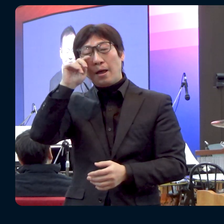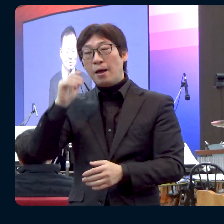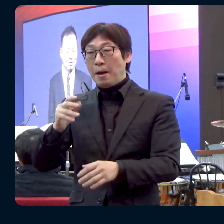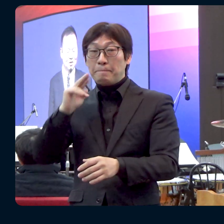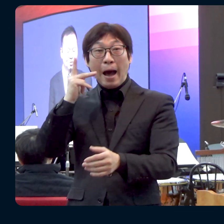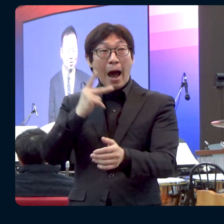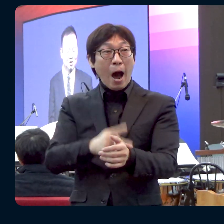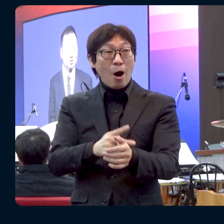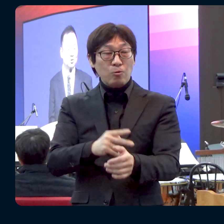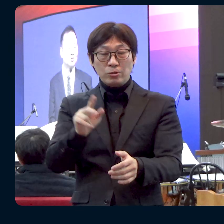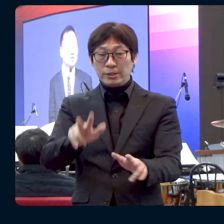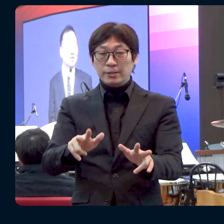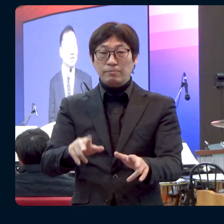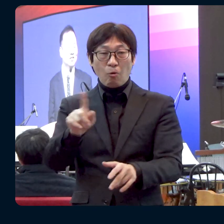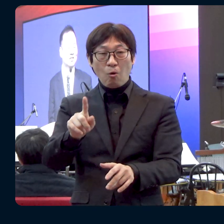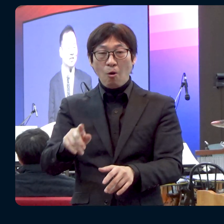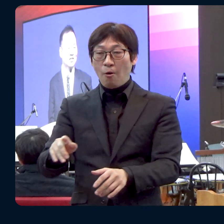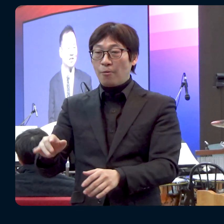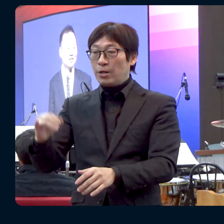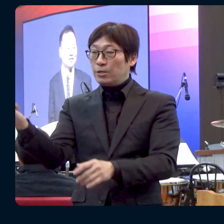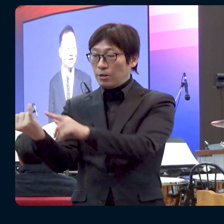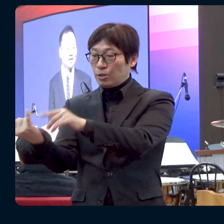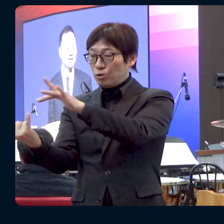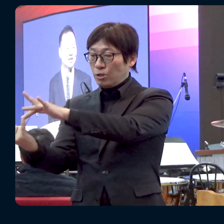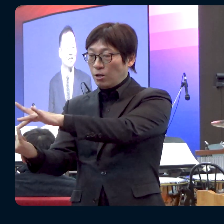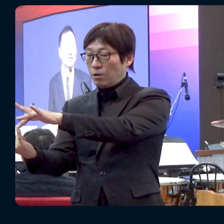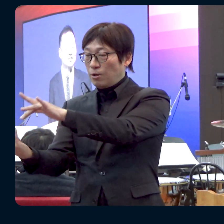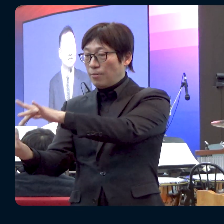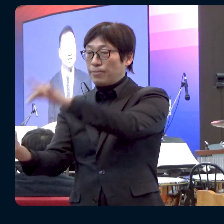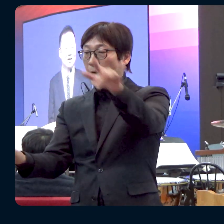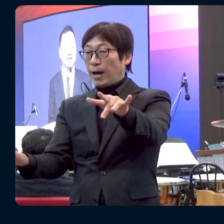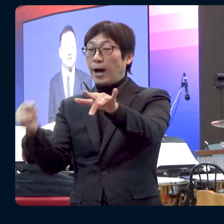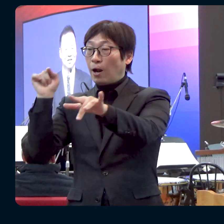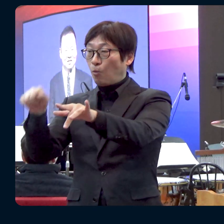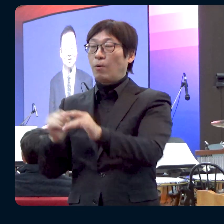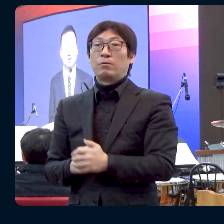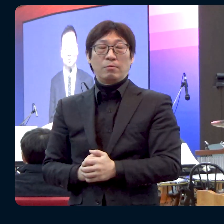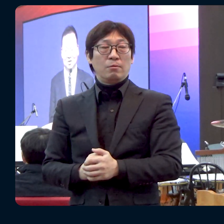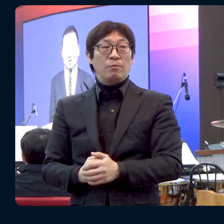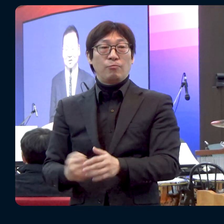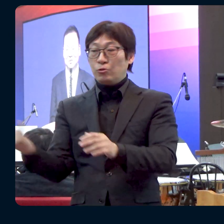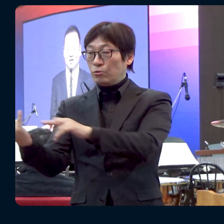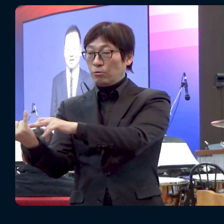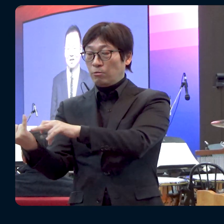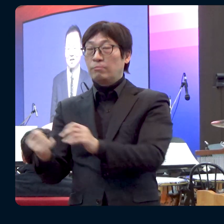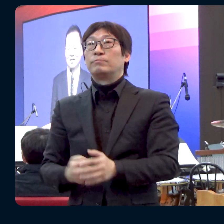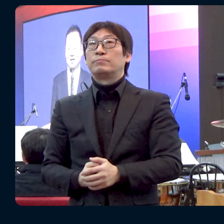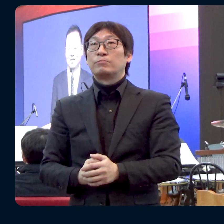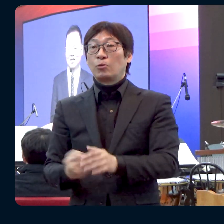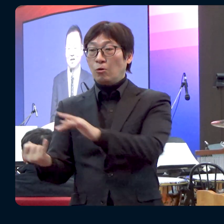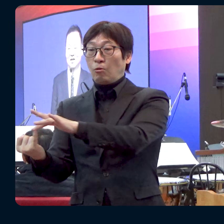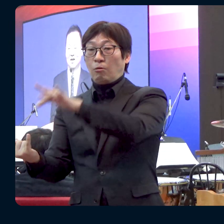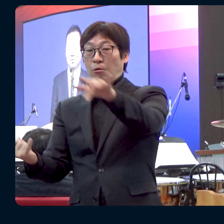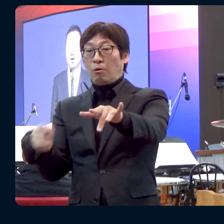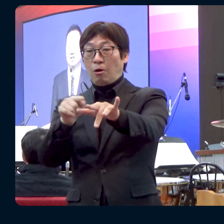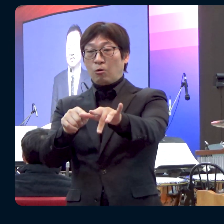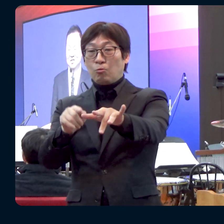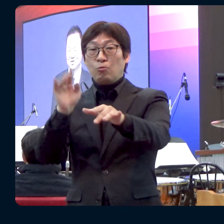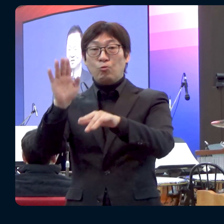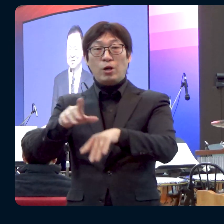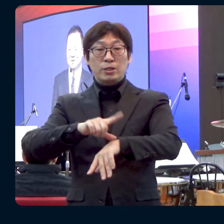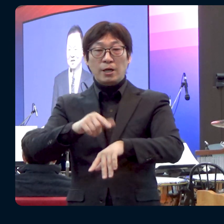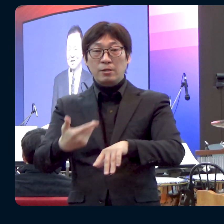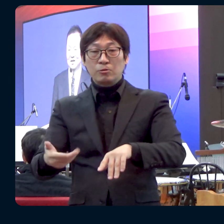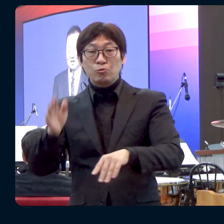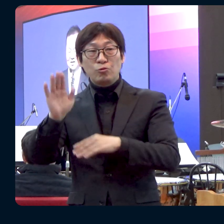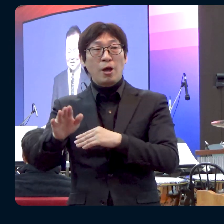술수에 말려들지 않고 오히려 쫓아내는 그 일을 했을 때 그에게 닥친 것은 무엇이었습니까?